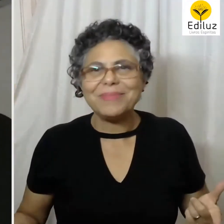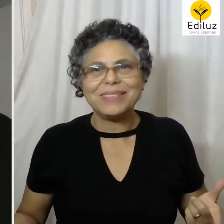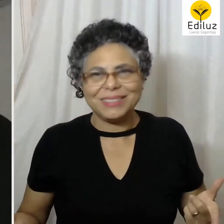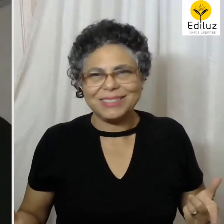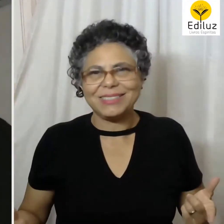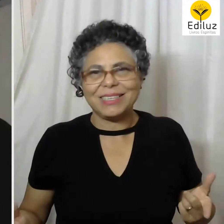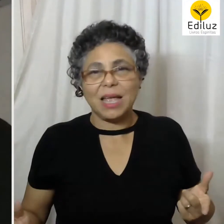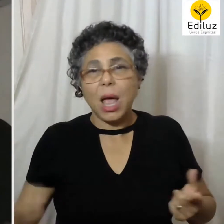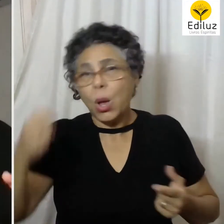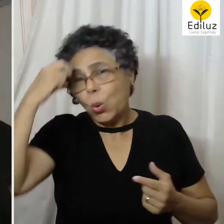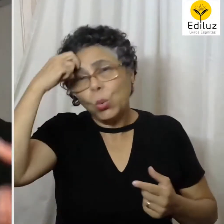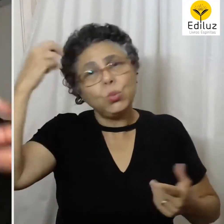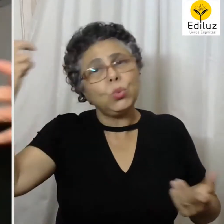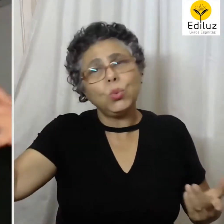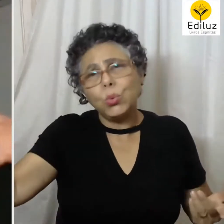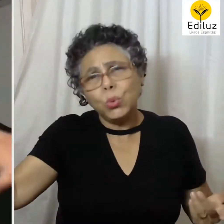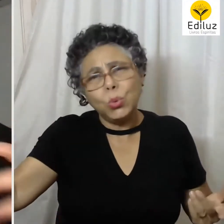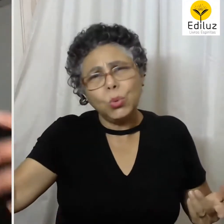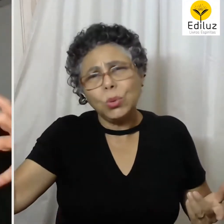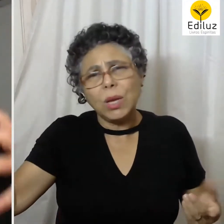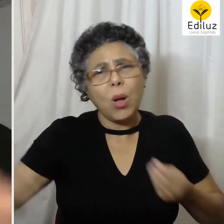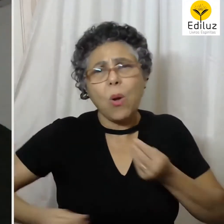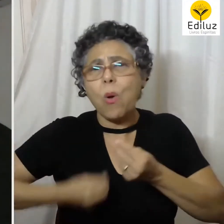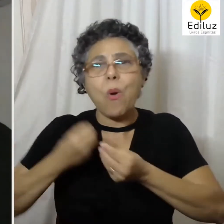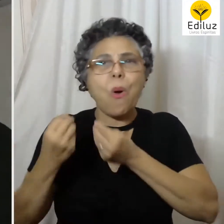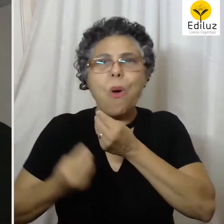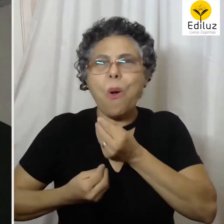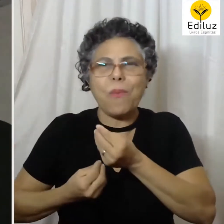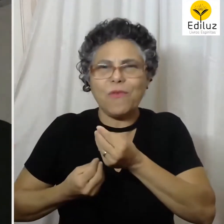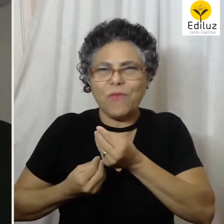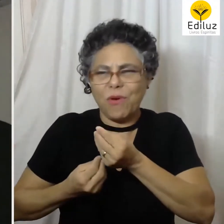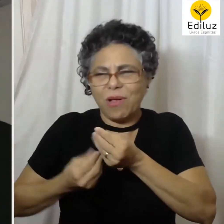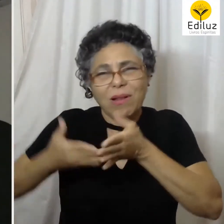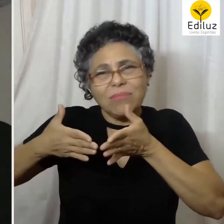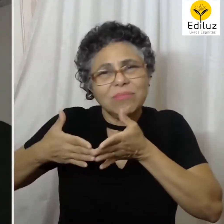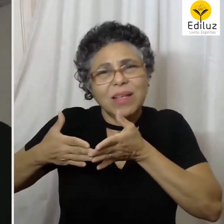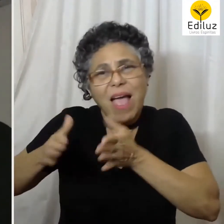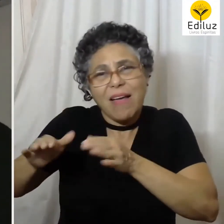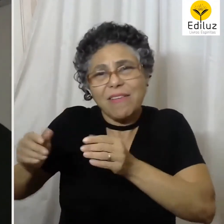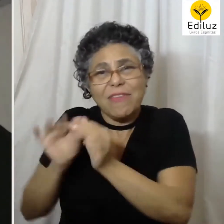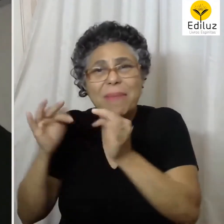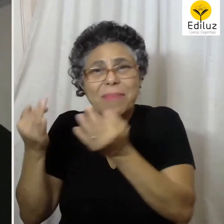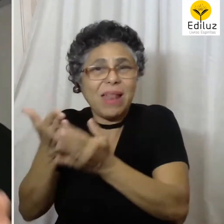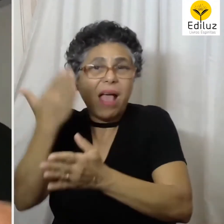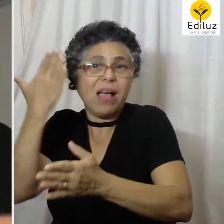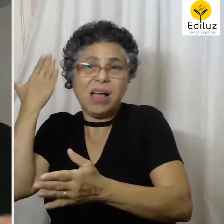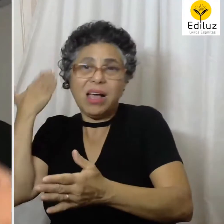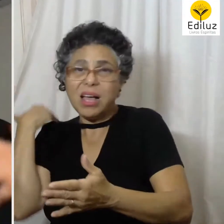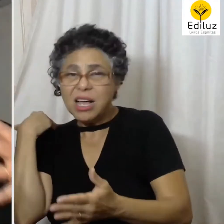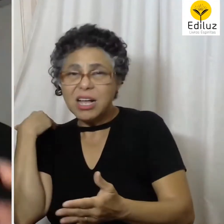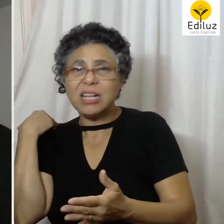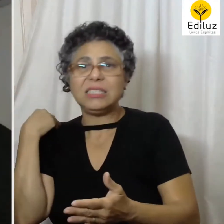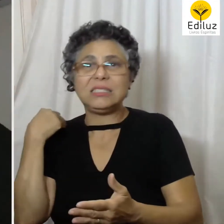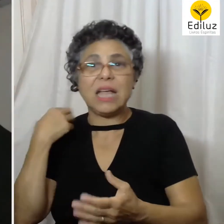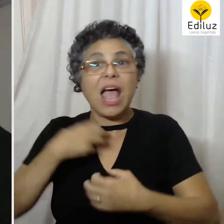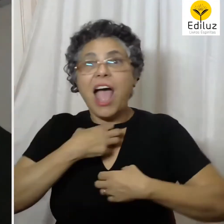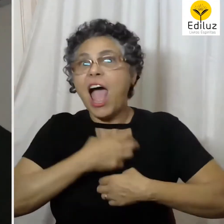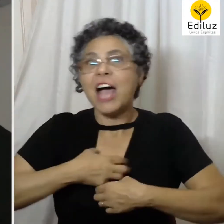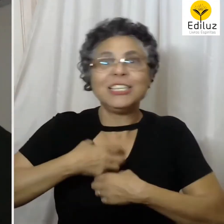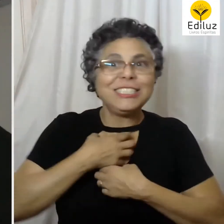nível cultural, a criação que herdaram, né? O nível de ansiedade provocado até